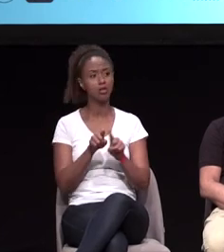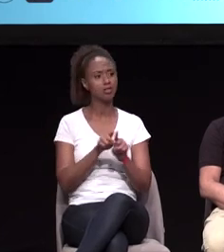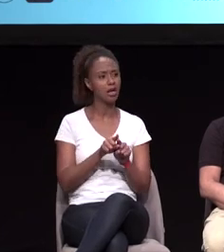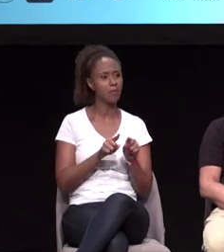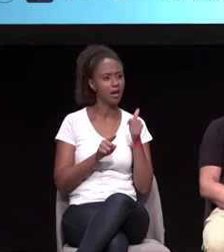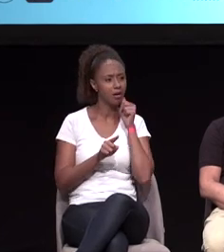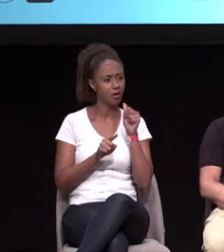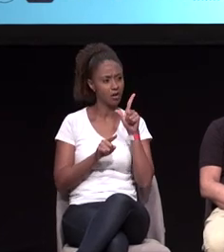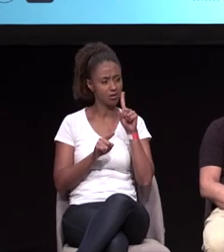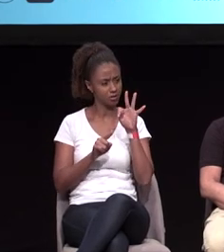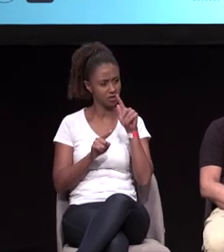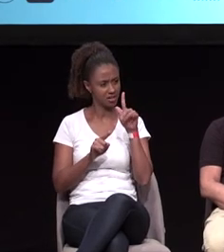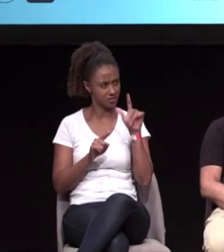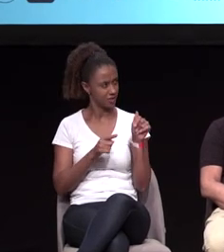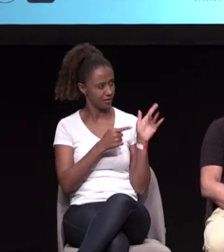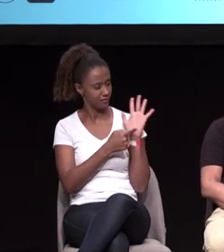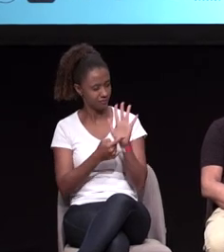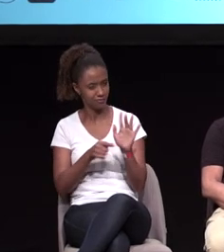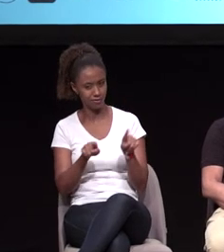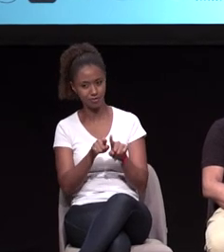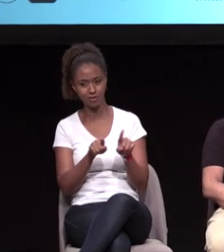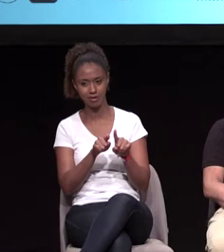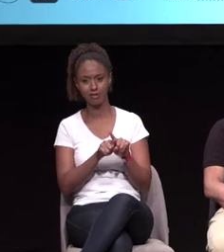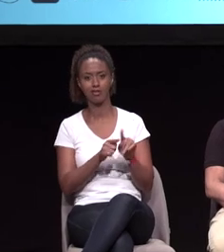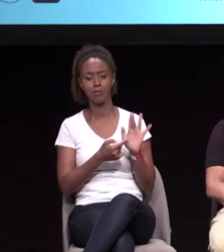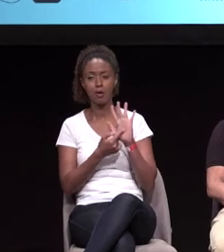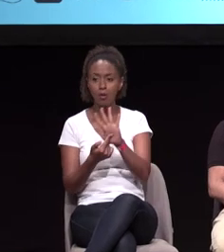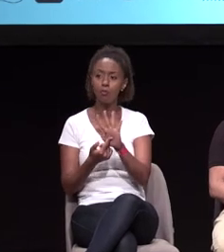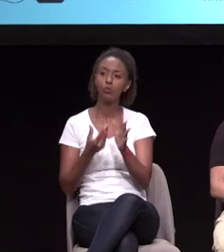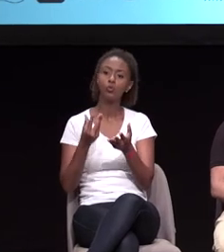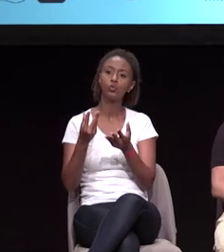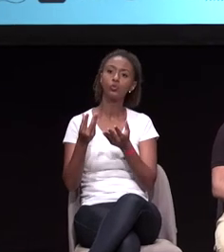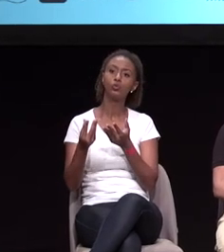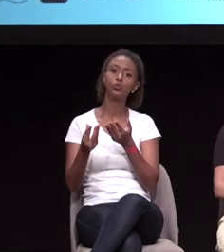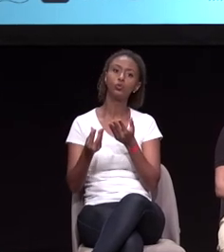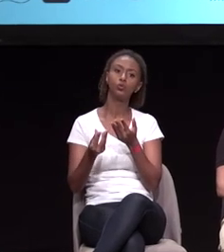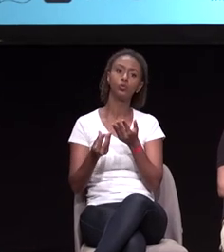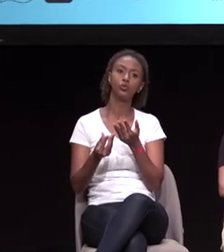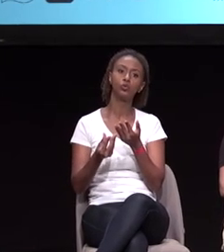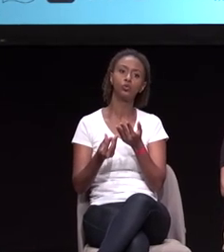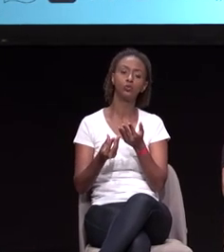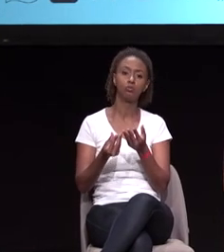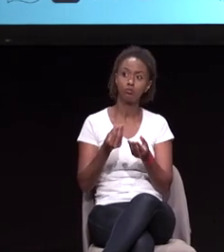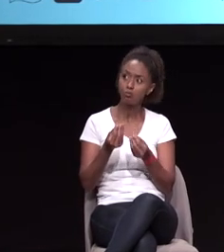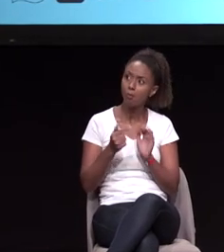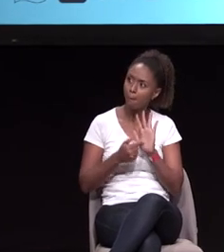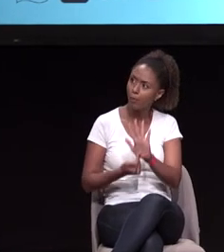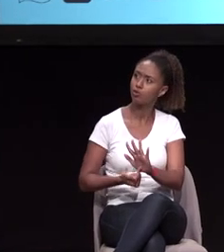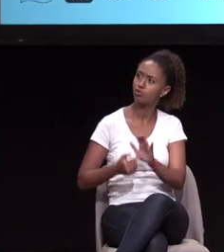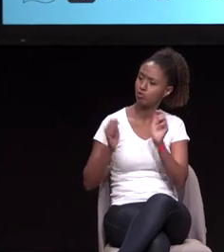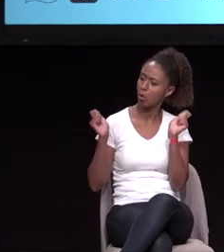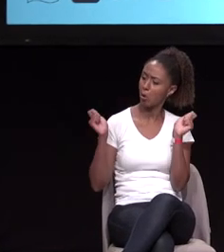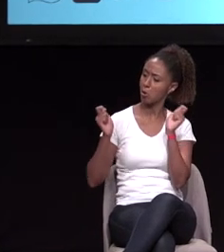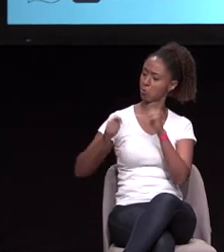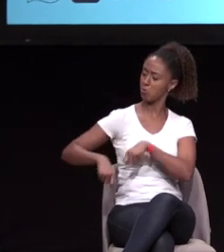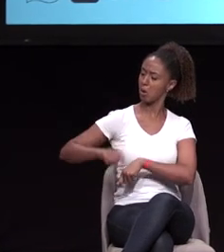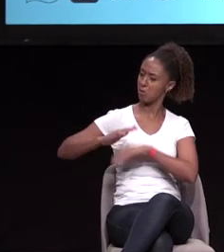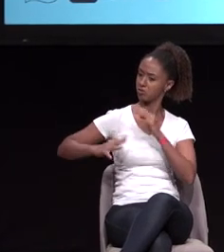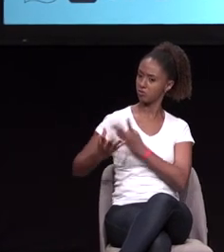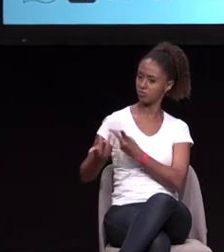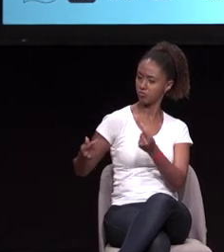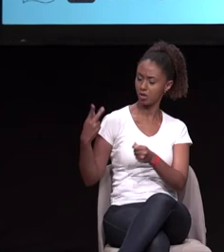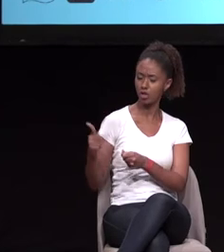que o senhor mostrou colocou também é essa essa essa potencialidade e isso veio caminhando